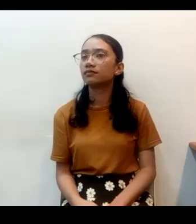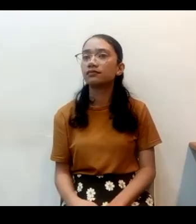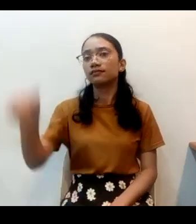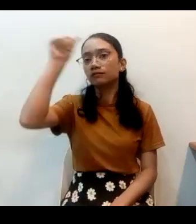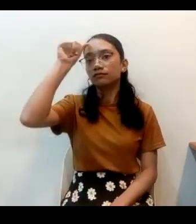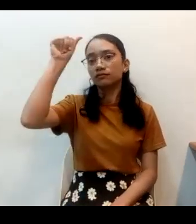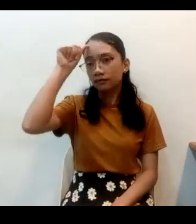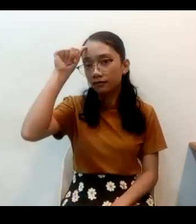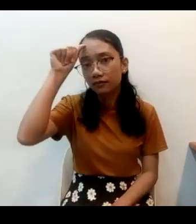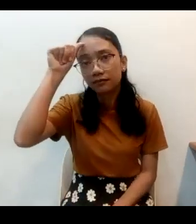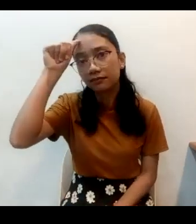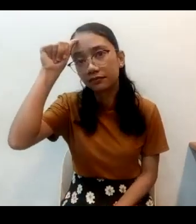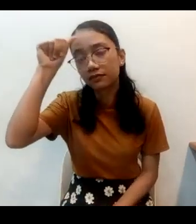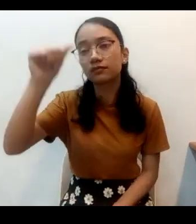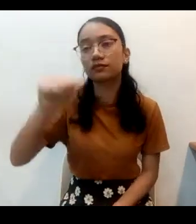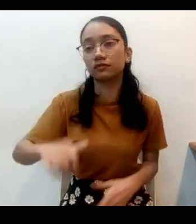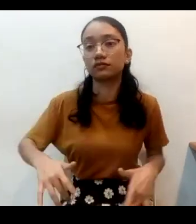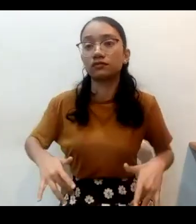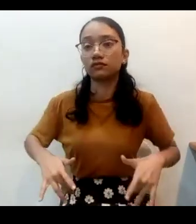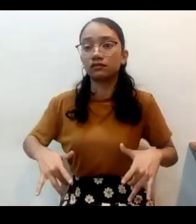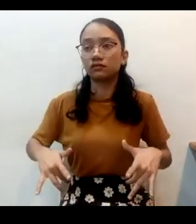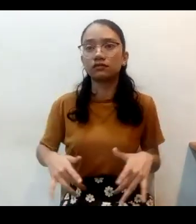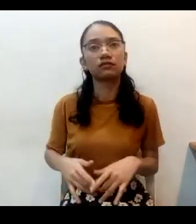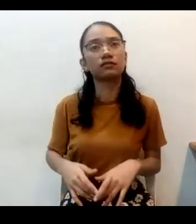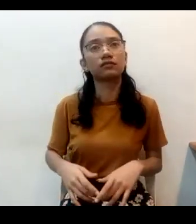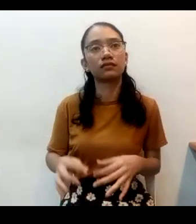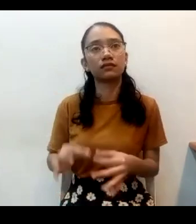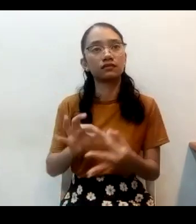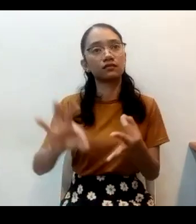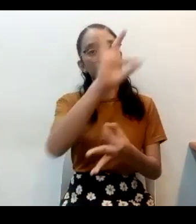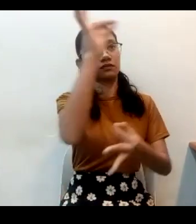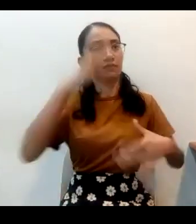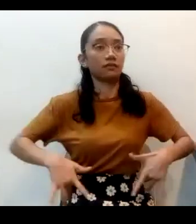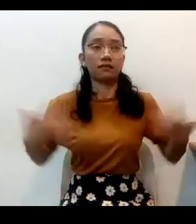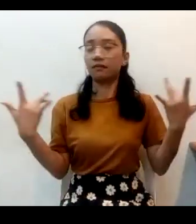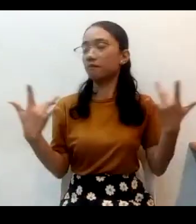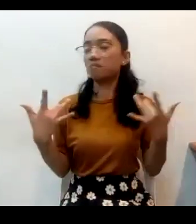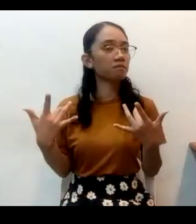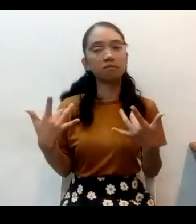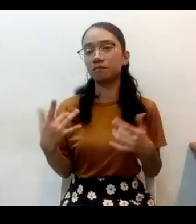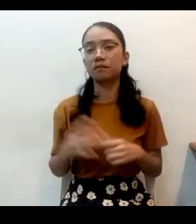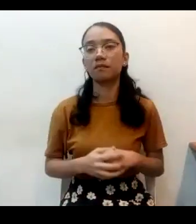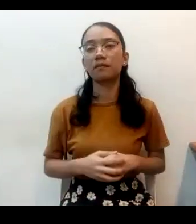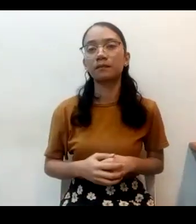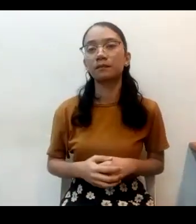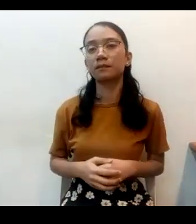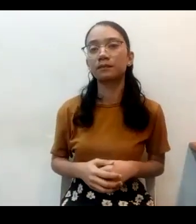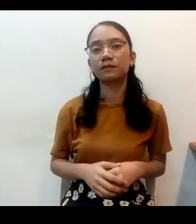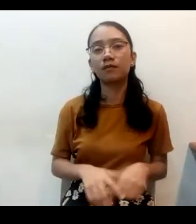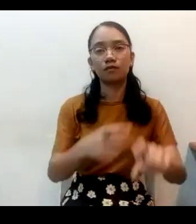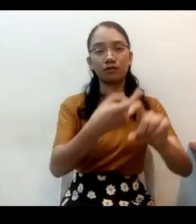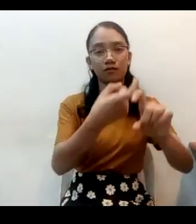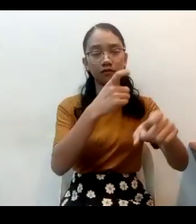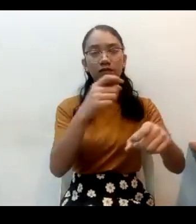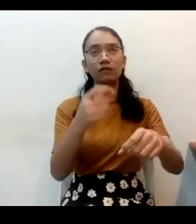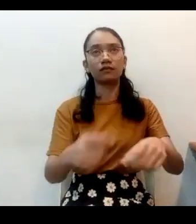not living anymore. Kaya nga po si Adan ay hindi na po buhay na kaluluwa. The dust you are, to the dust you shall return.